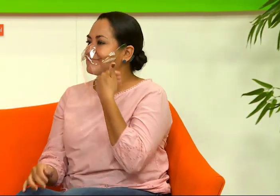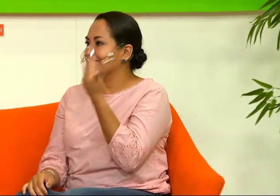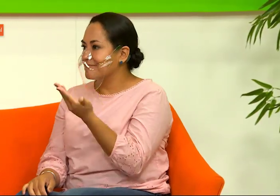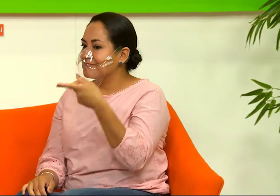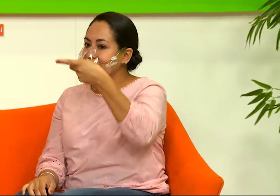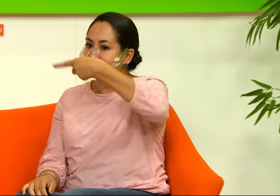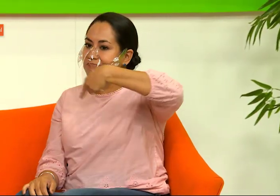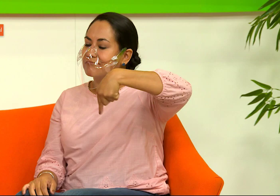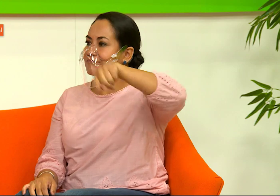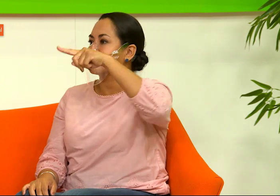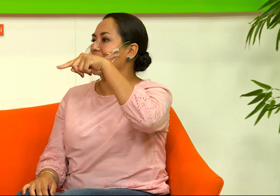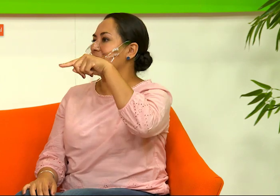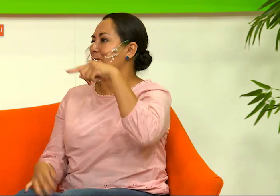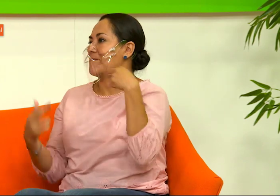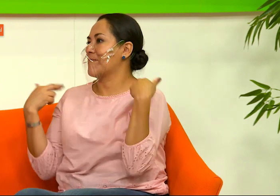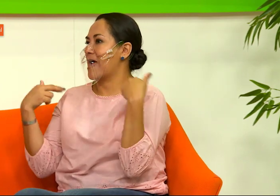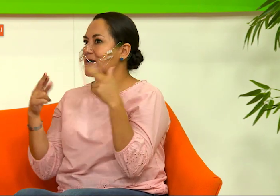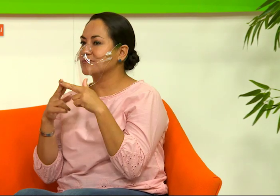Para terminar,